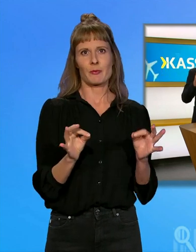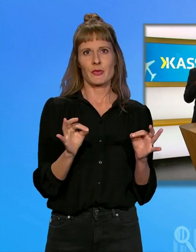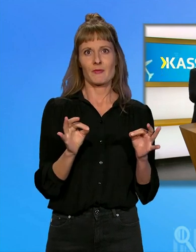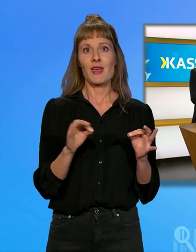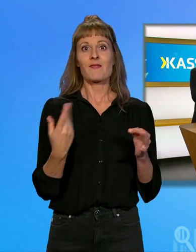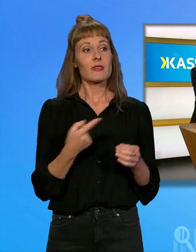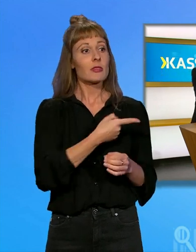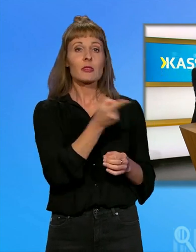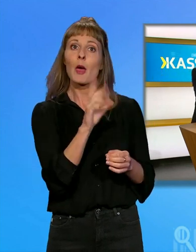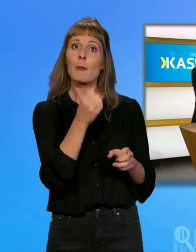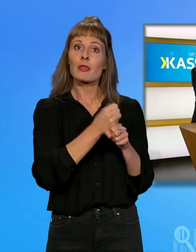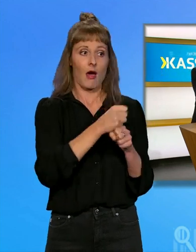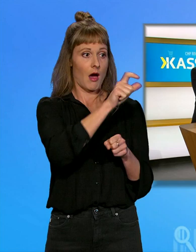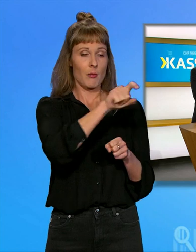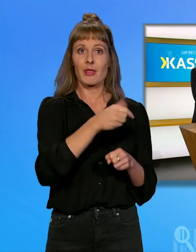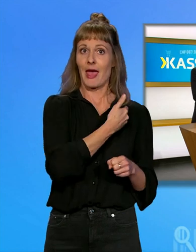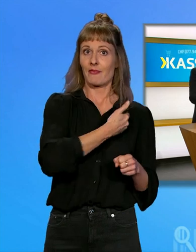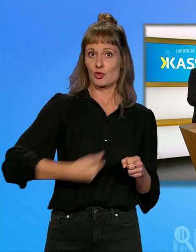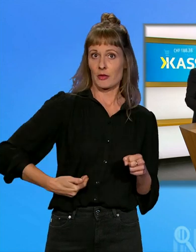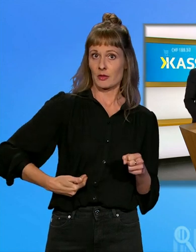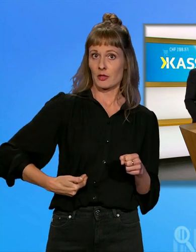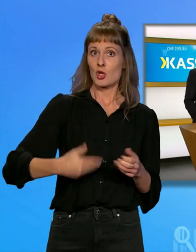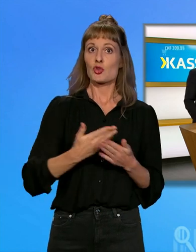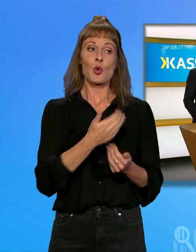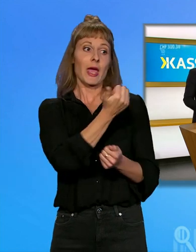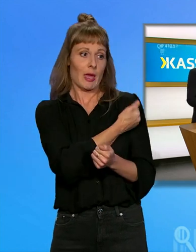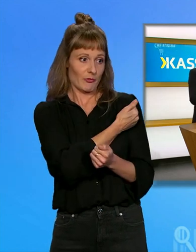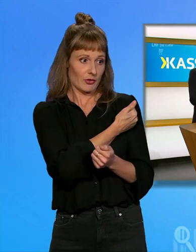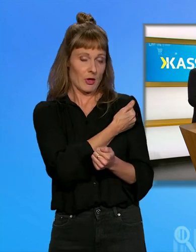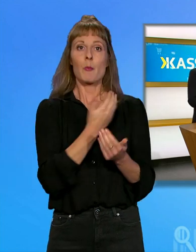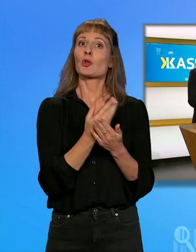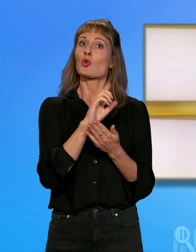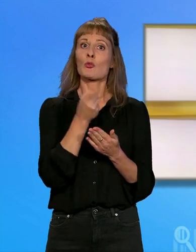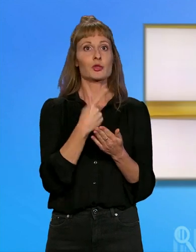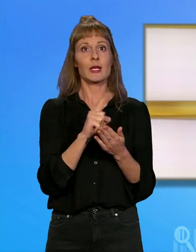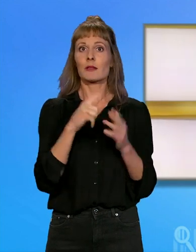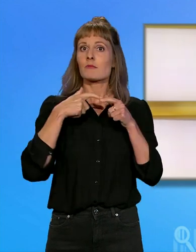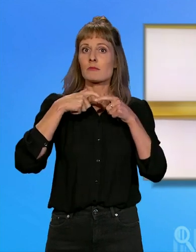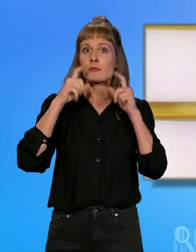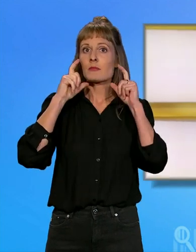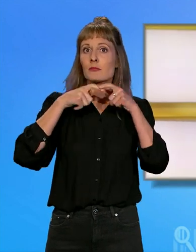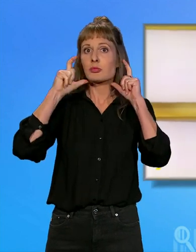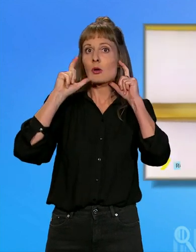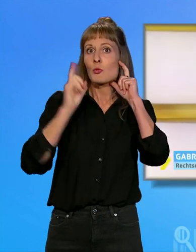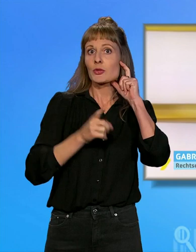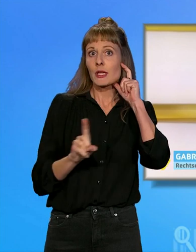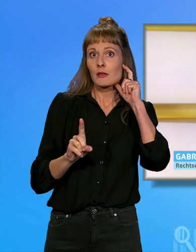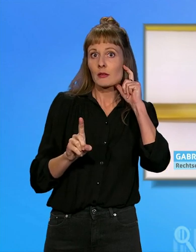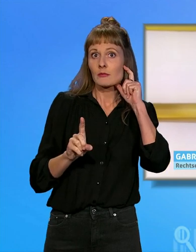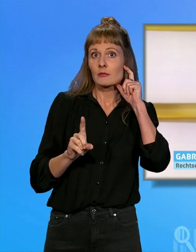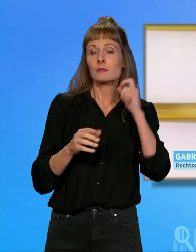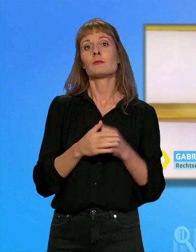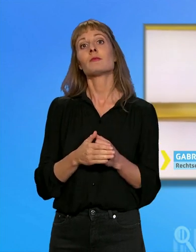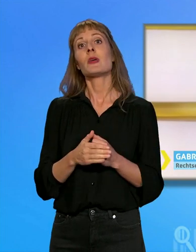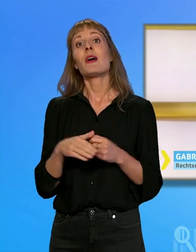wir das vernünftig, dass die geimpft sind, dass die keine Maske müssen tragen, dann könnte man es nicht durchführen. Also wenn alle einverstanden sind, gibt es kein Problem. Wenn